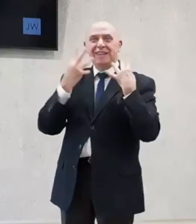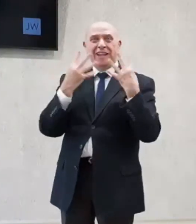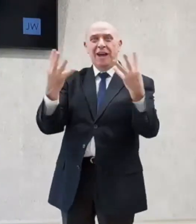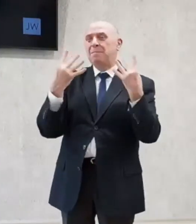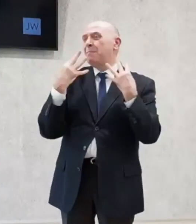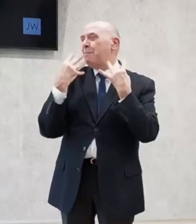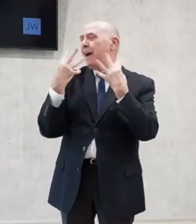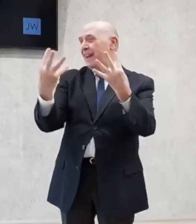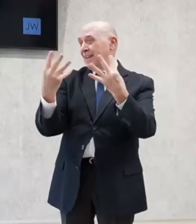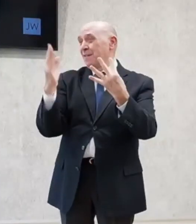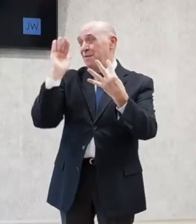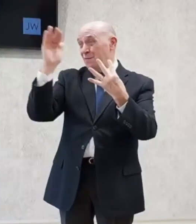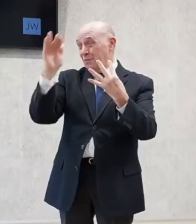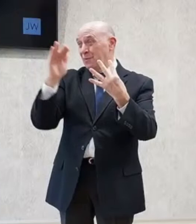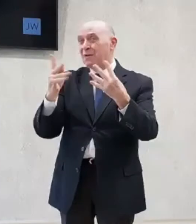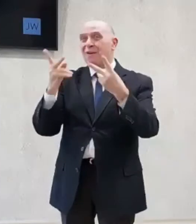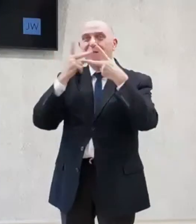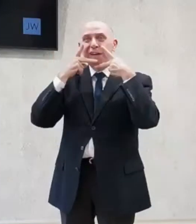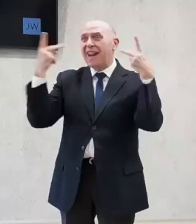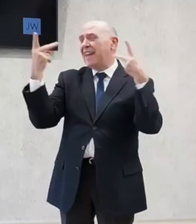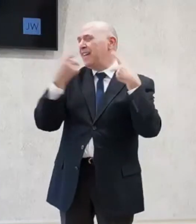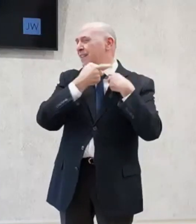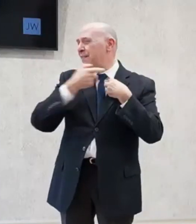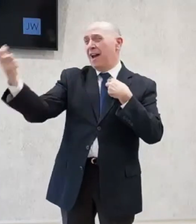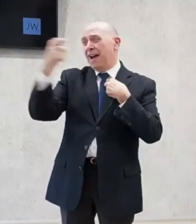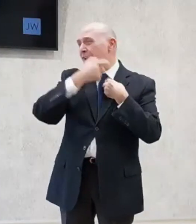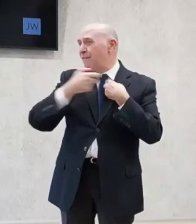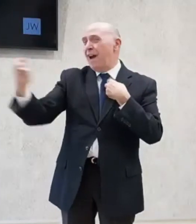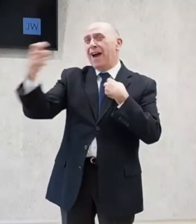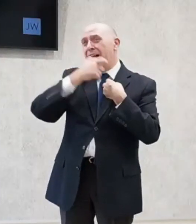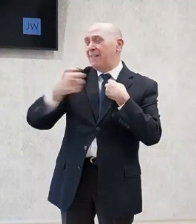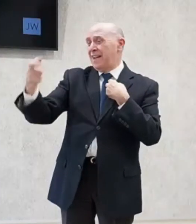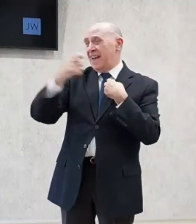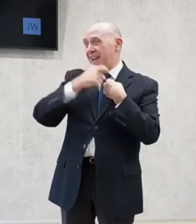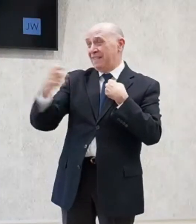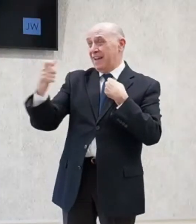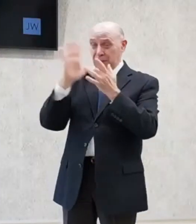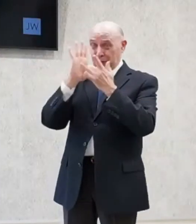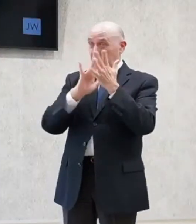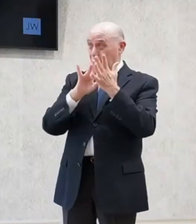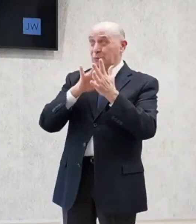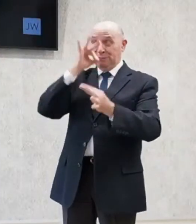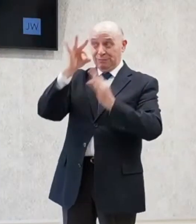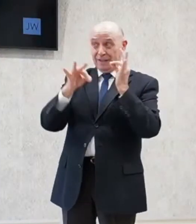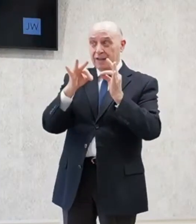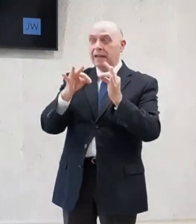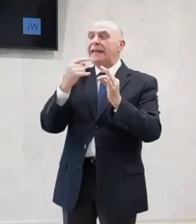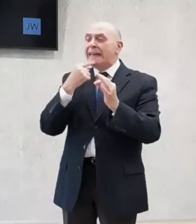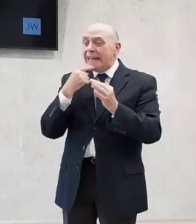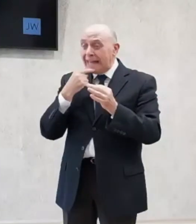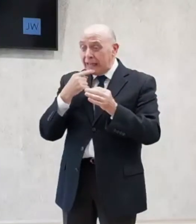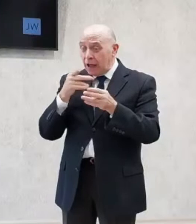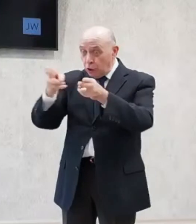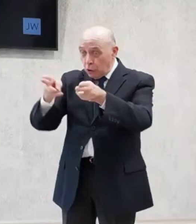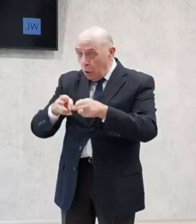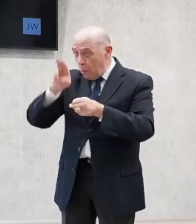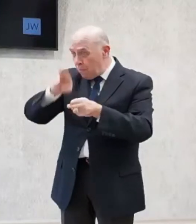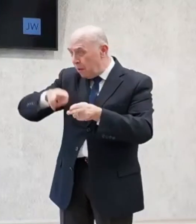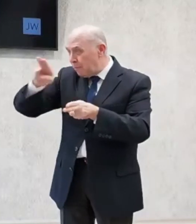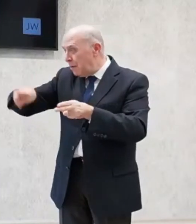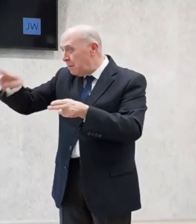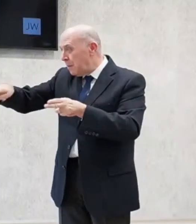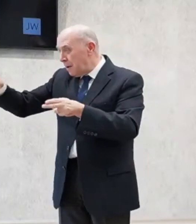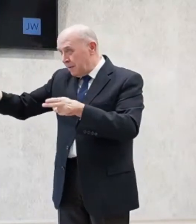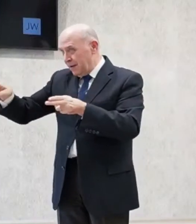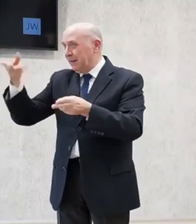paradisiaca nel prossimo futuro Gesù disse fra le altre cose che tutti quelli che sono nelle tombe commemorative possiamo